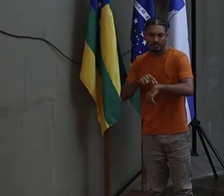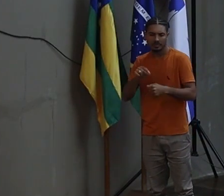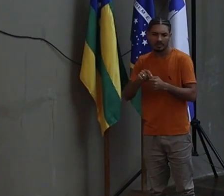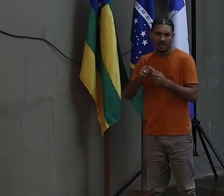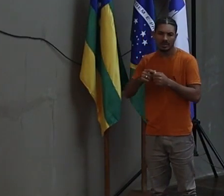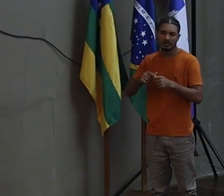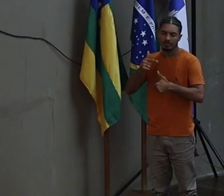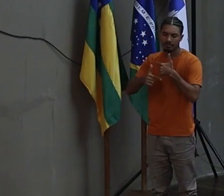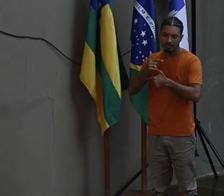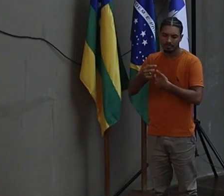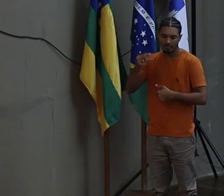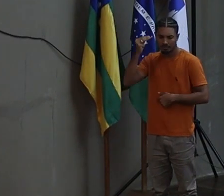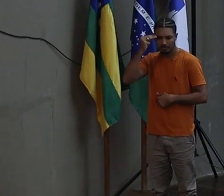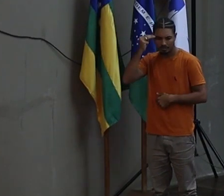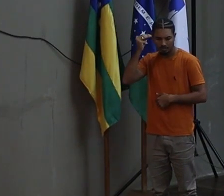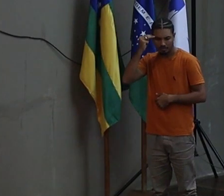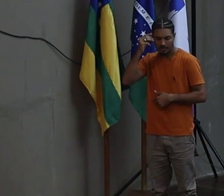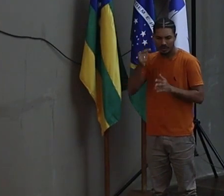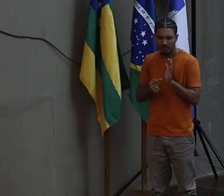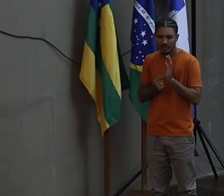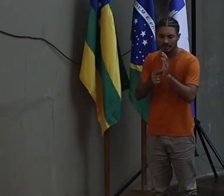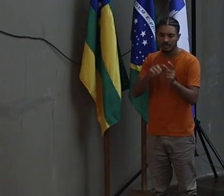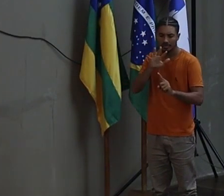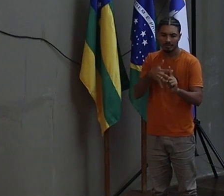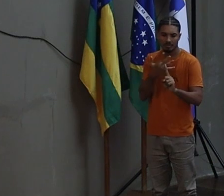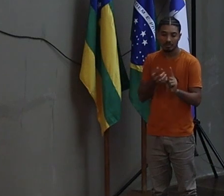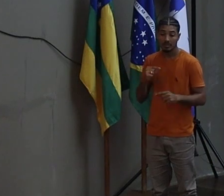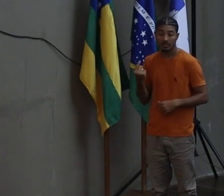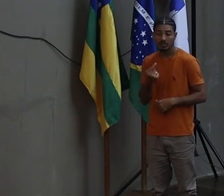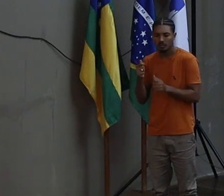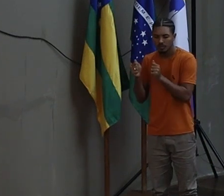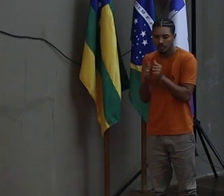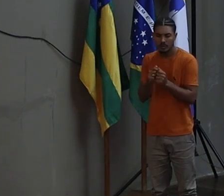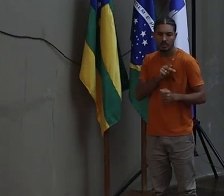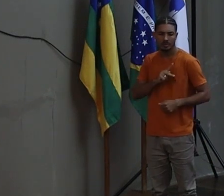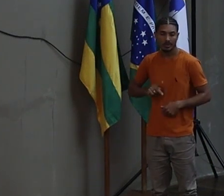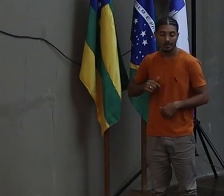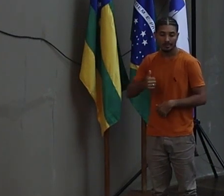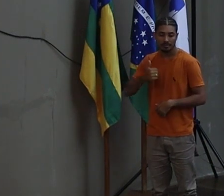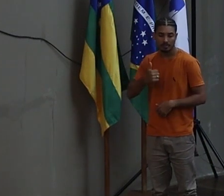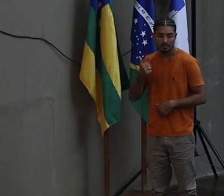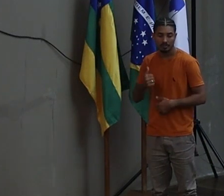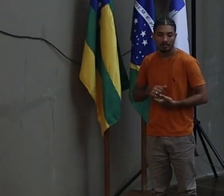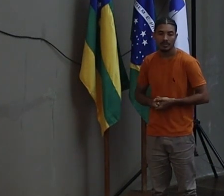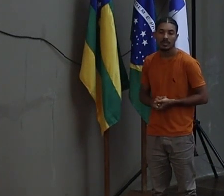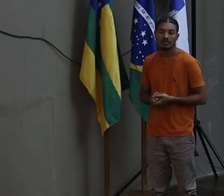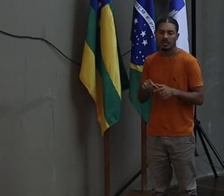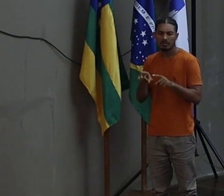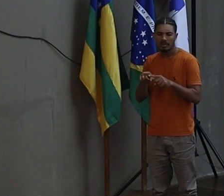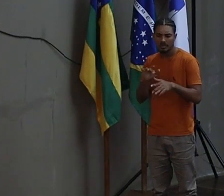trazendo, né, os nossos presidentes, as nossas presidentas, para ocupar esse espaço também da plataforma,